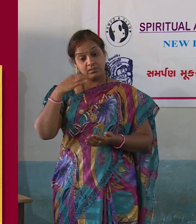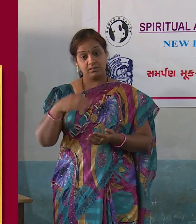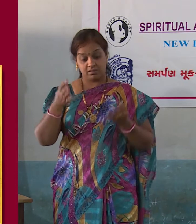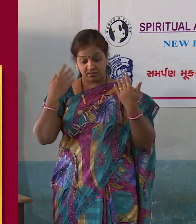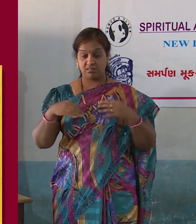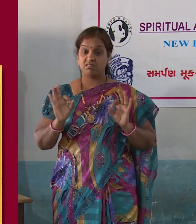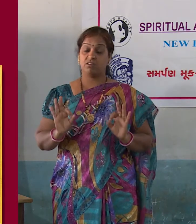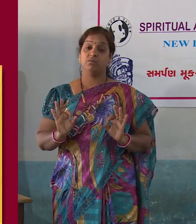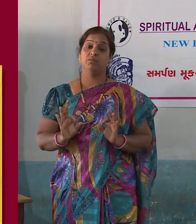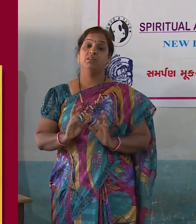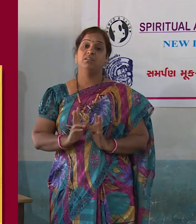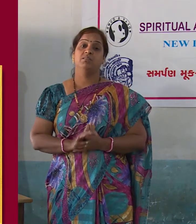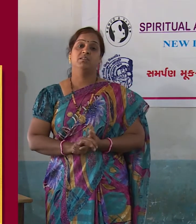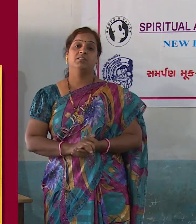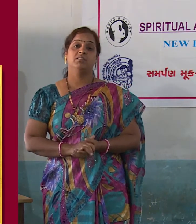लेकिन